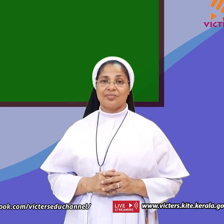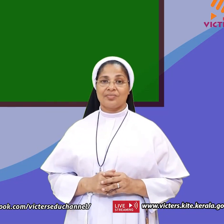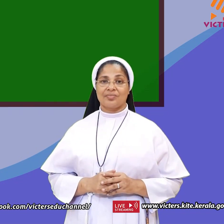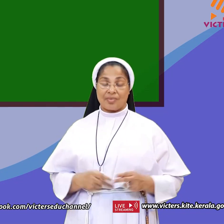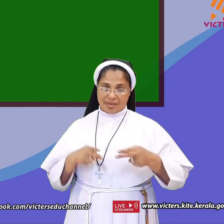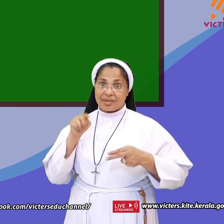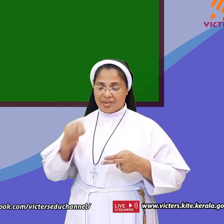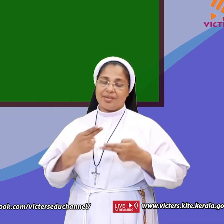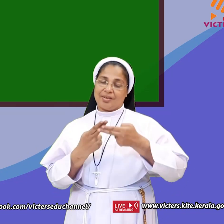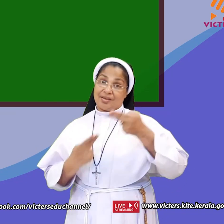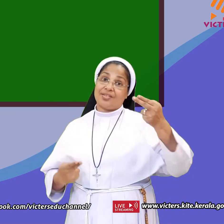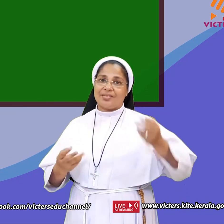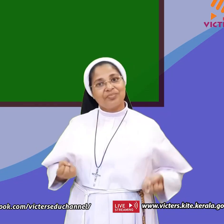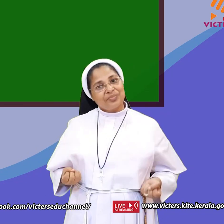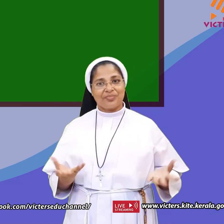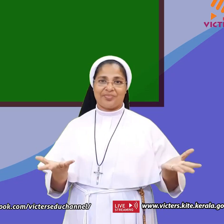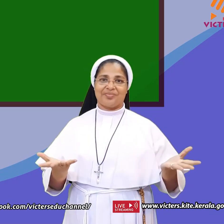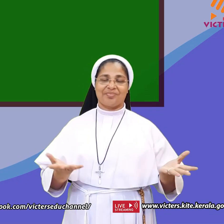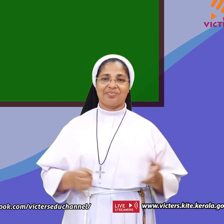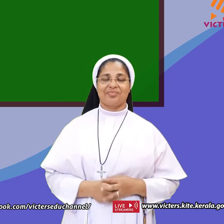കഥ തുടങ്ങുന്നത്.